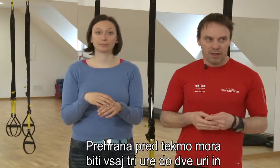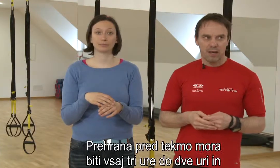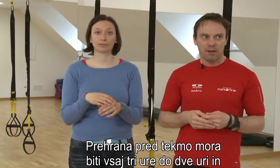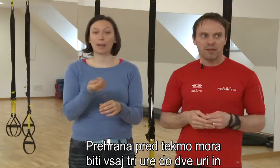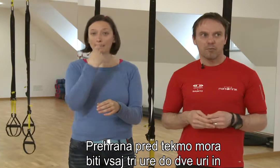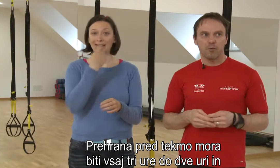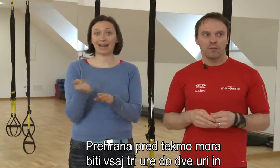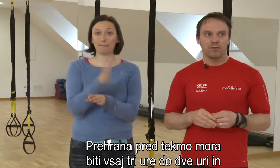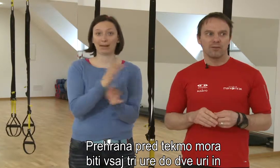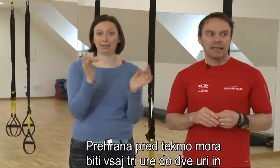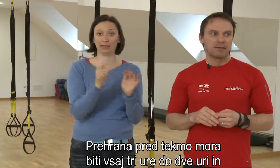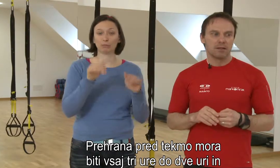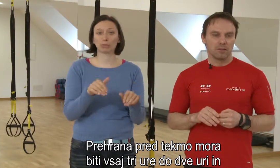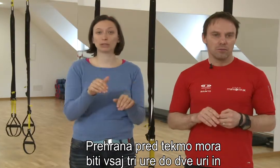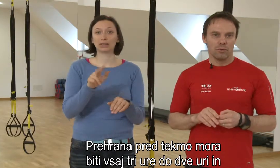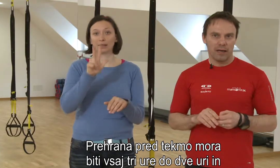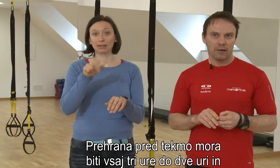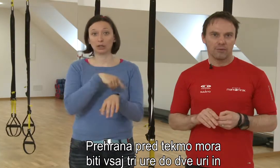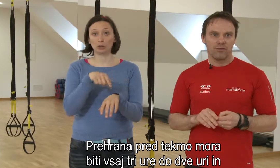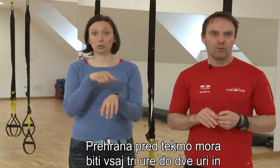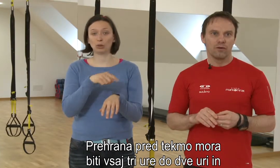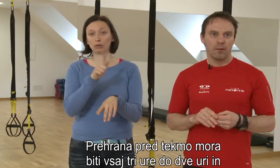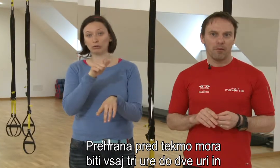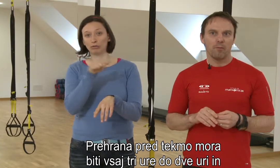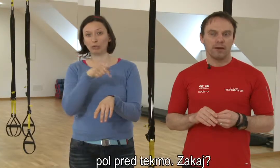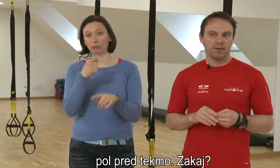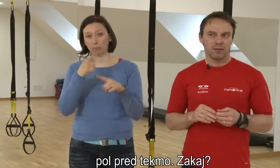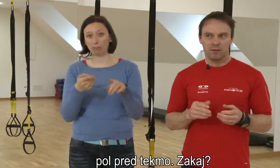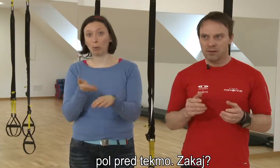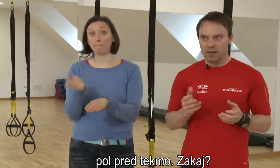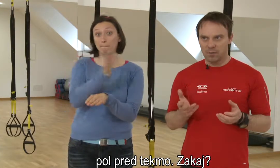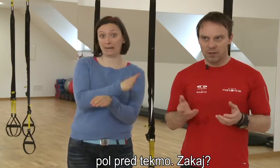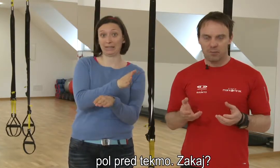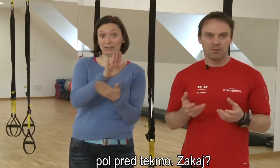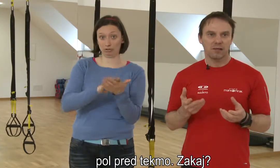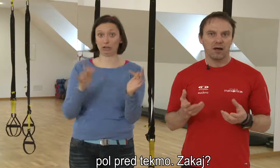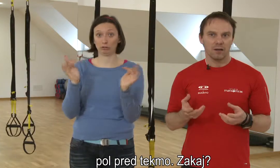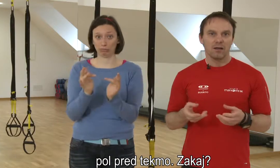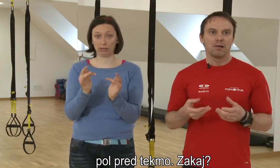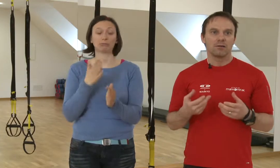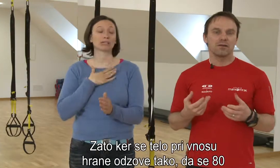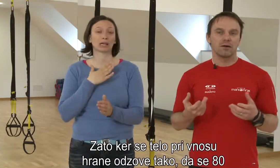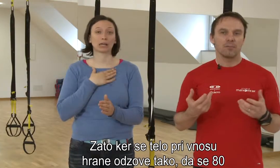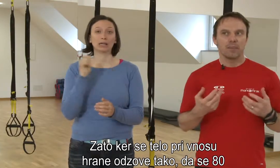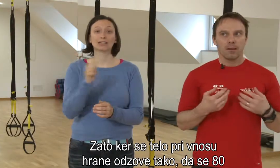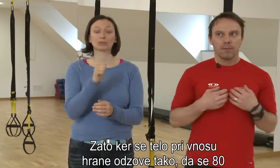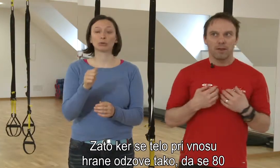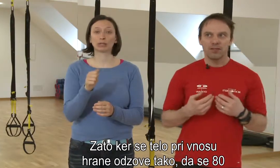Prehrana pred tekmo mora biti vsaj 3 ure do 2 uri pa pol pred samo tekmo. Zakaj? Zato, ker naše